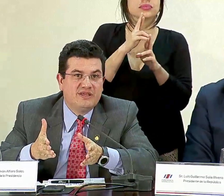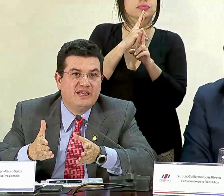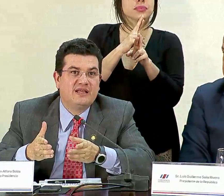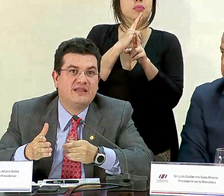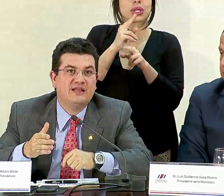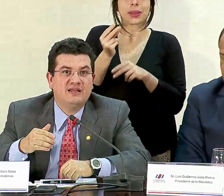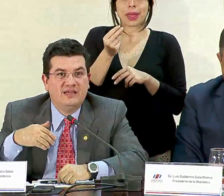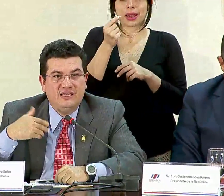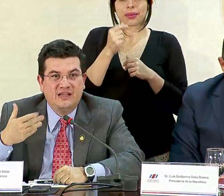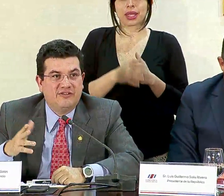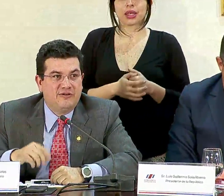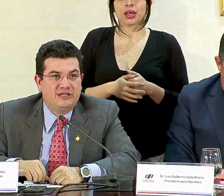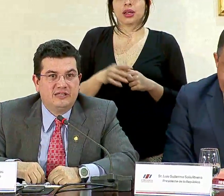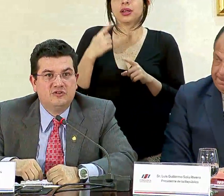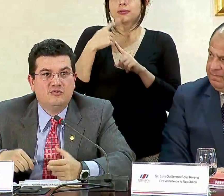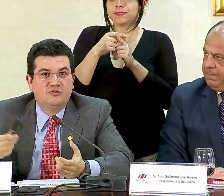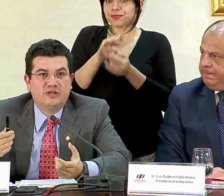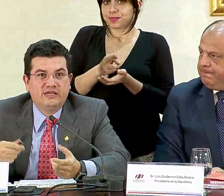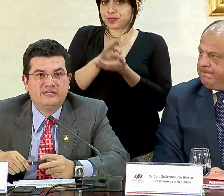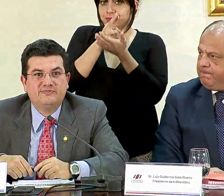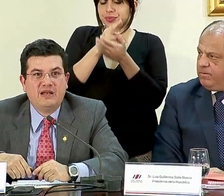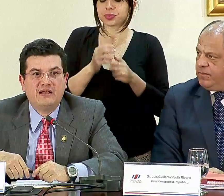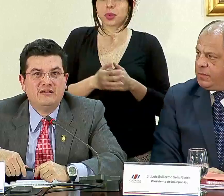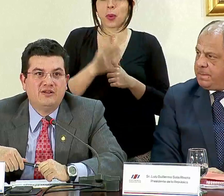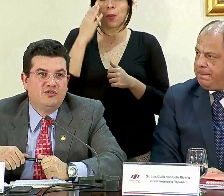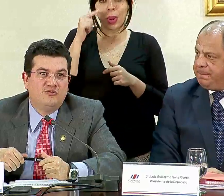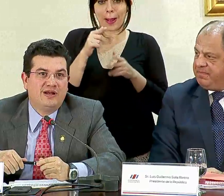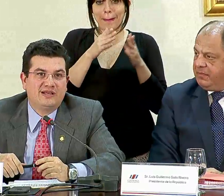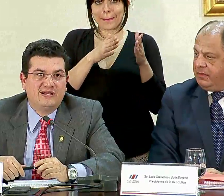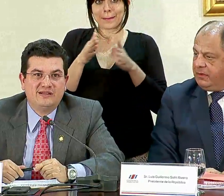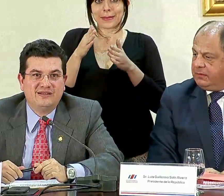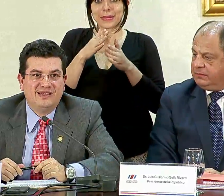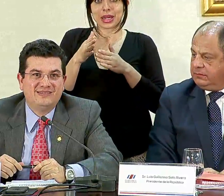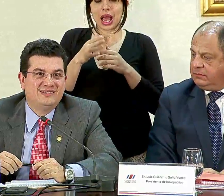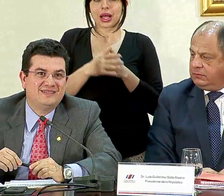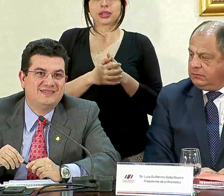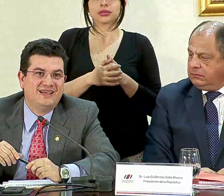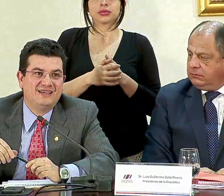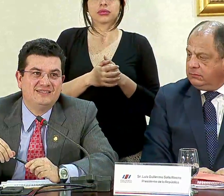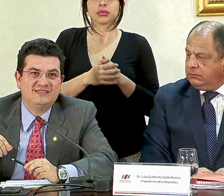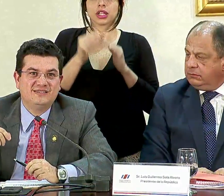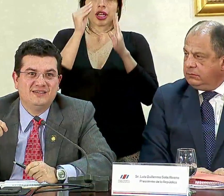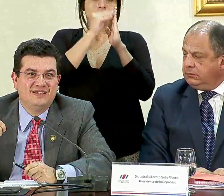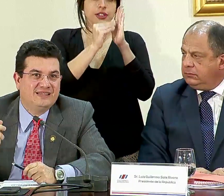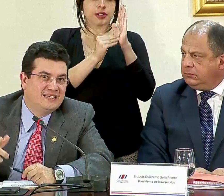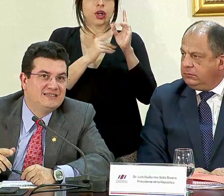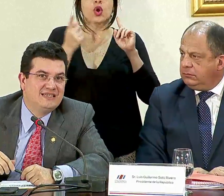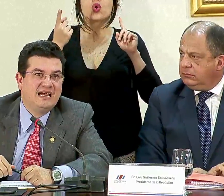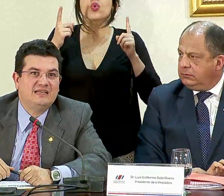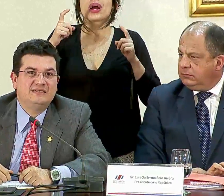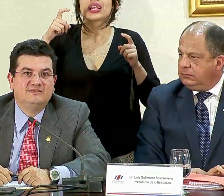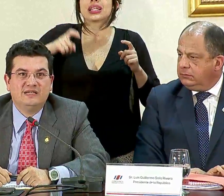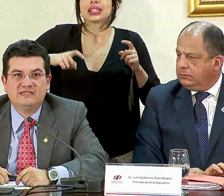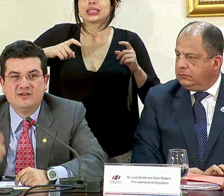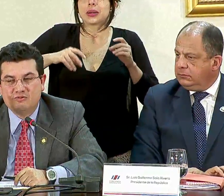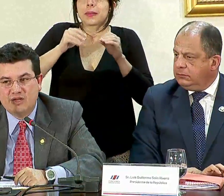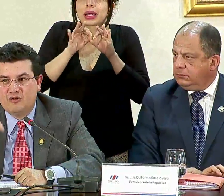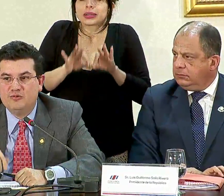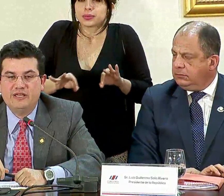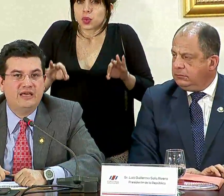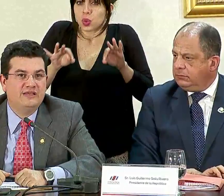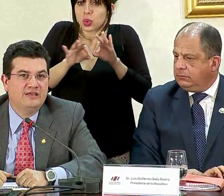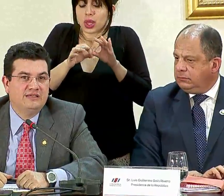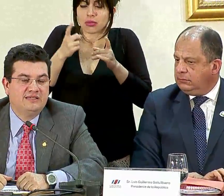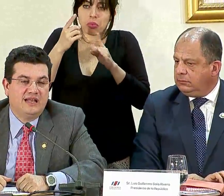respuesta inmediata y la rehabilitación, porque ese plan lo marcan las necesidades esenciales, ¿verdad? Si en